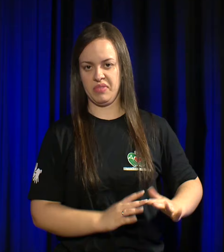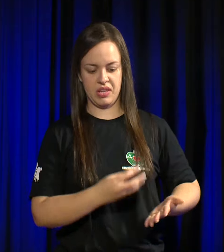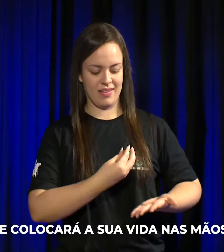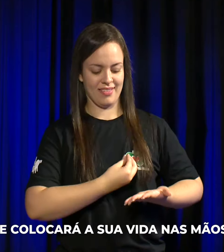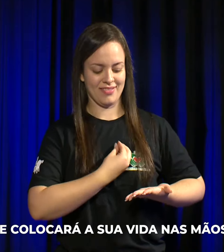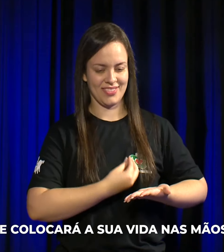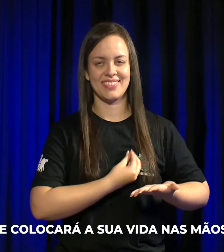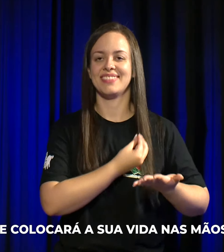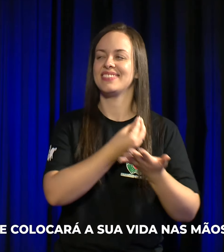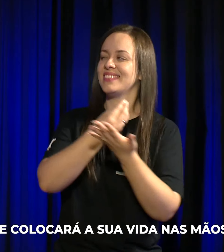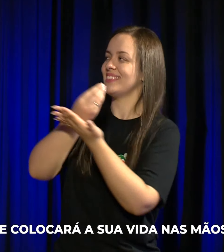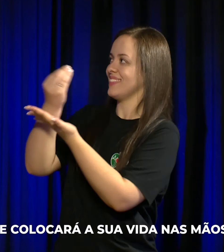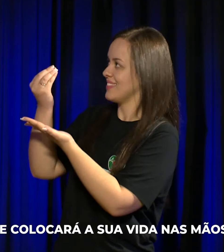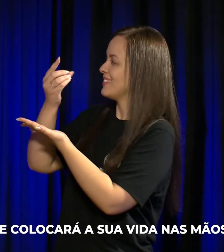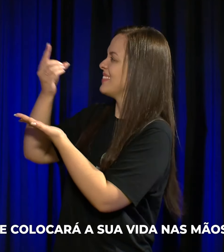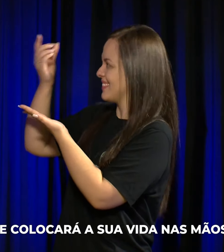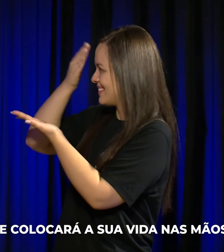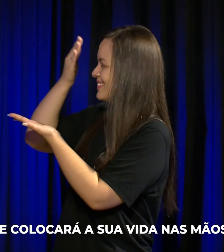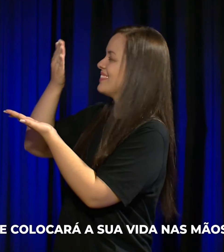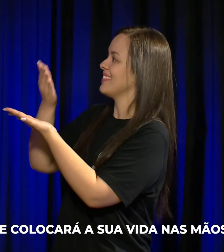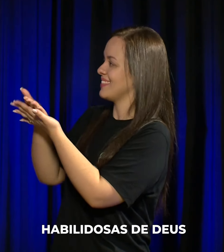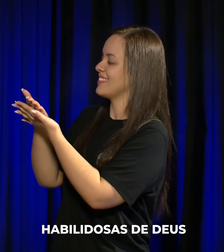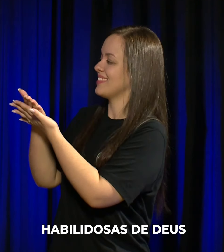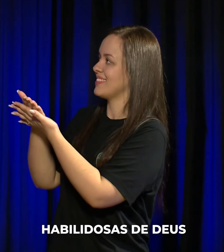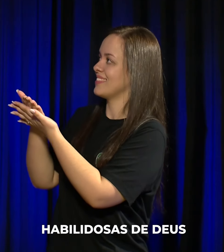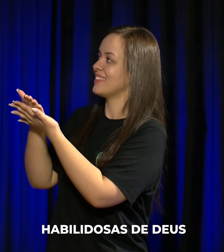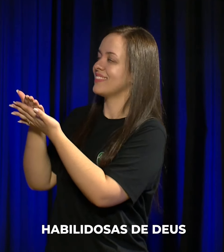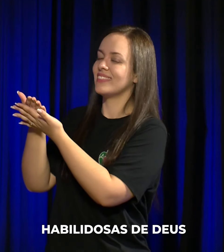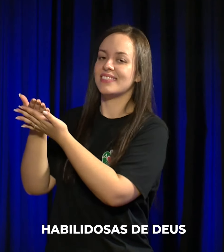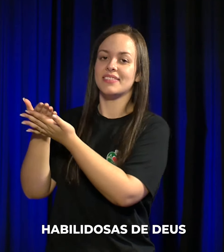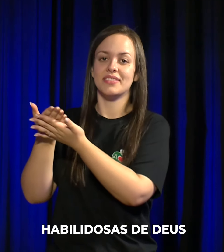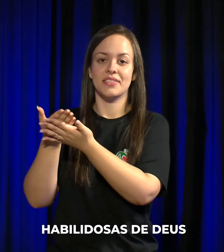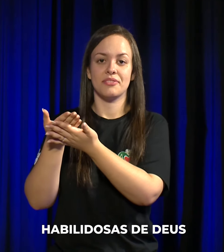e colocará sua vida nas mãos habilidosas de Deus.